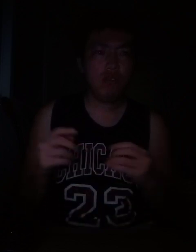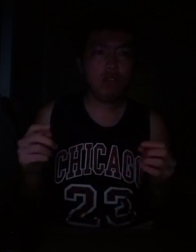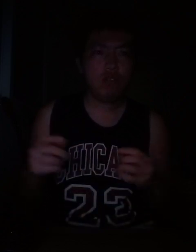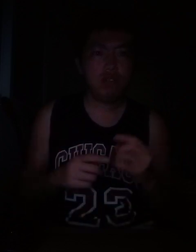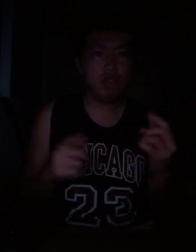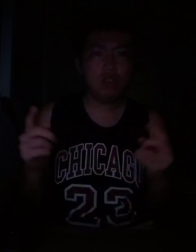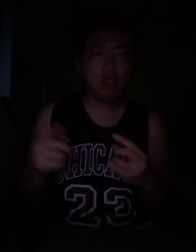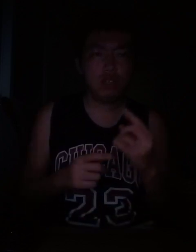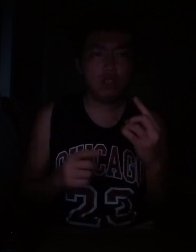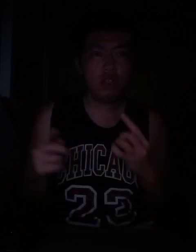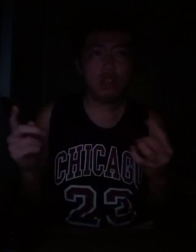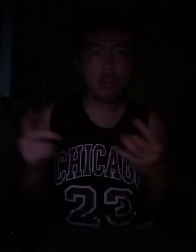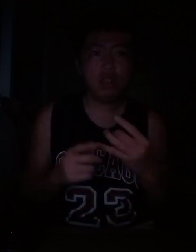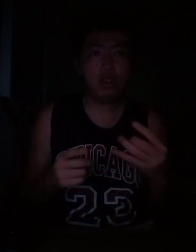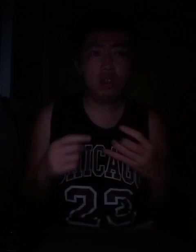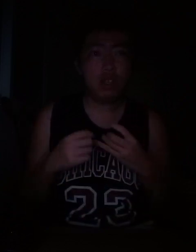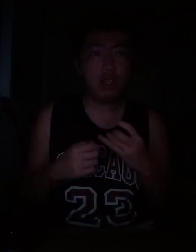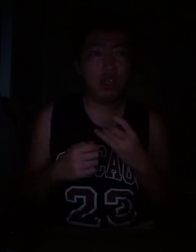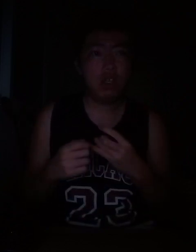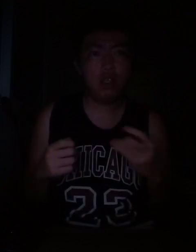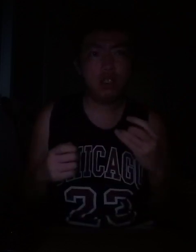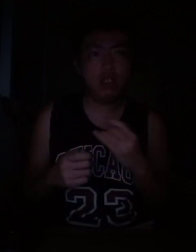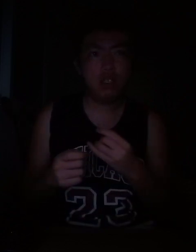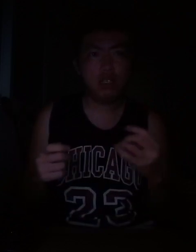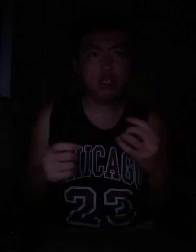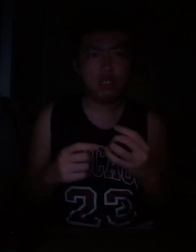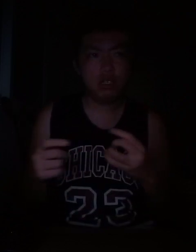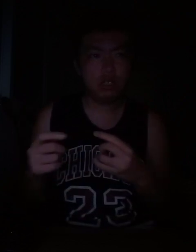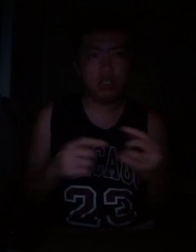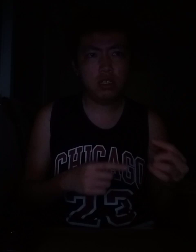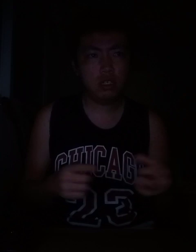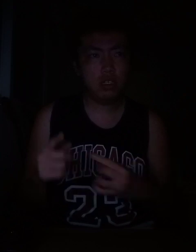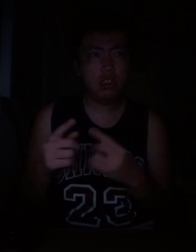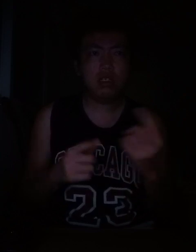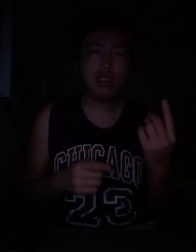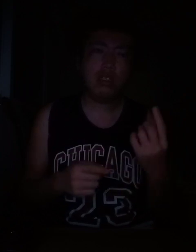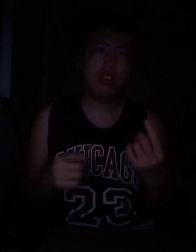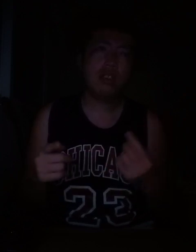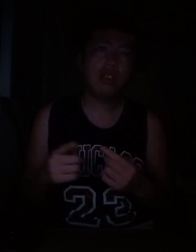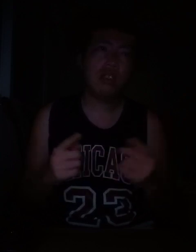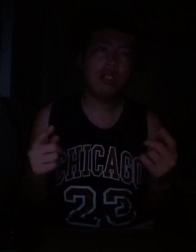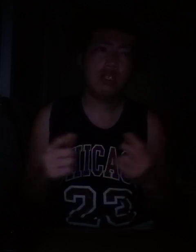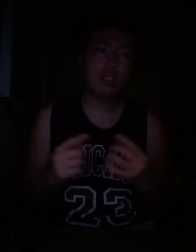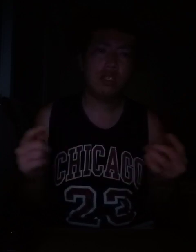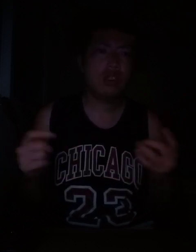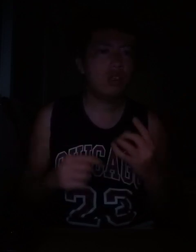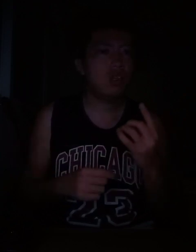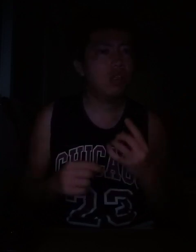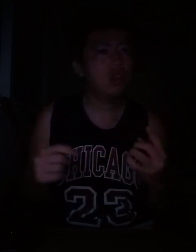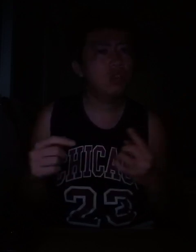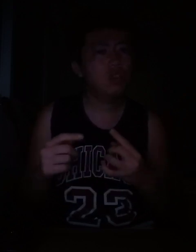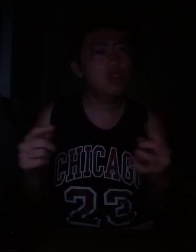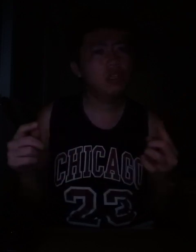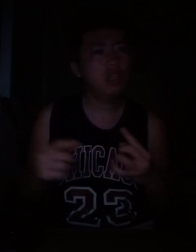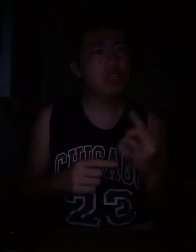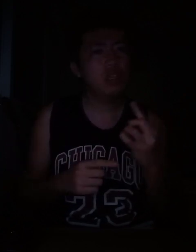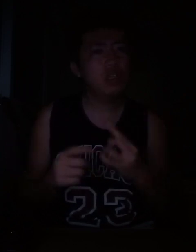위원장이 18년을 모셨다고 했을 때 당연히 모시고 살았다는 얘기로 알아들었습니다. 보통 사람들은 수시로 찾아뵈는 것을